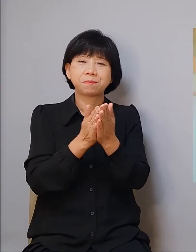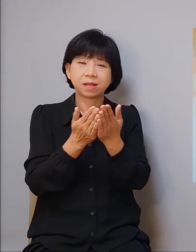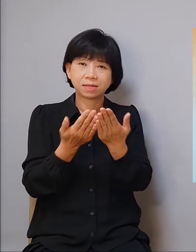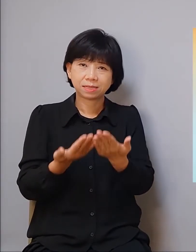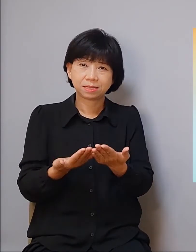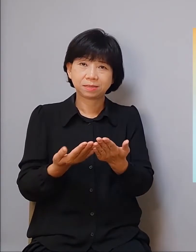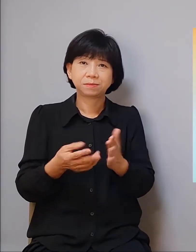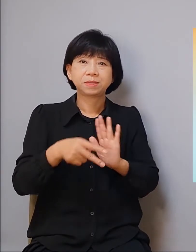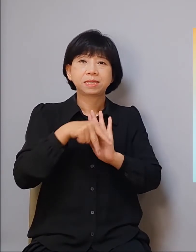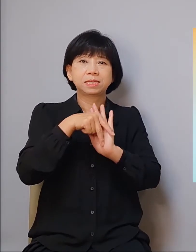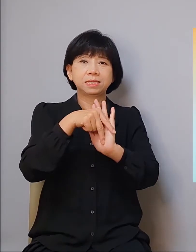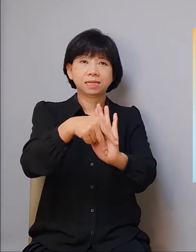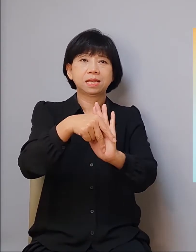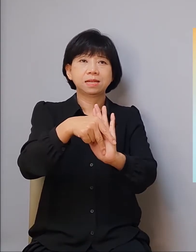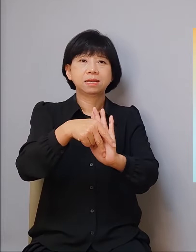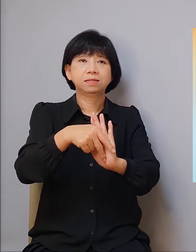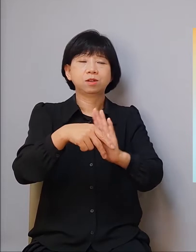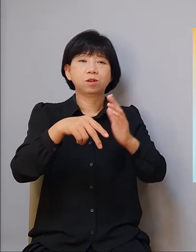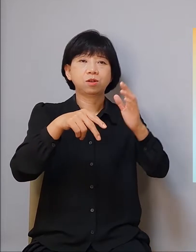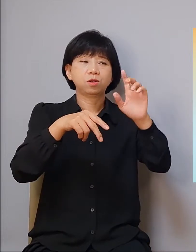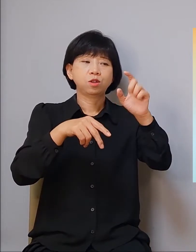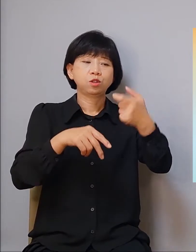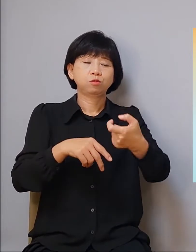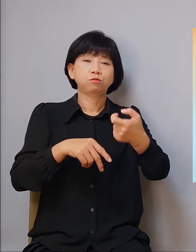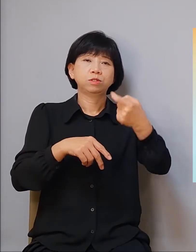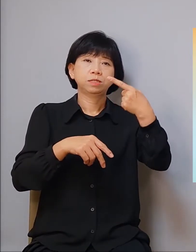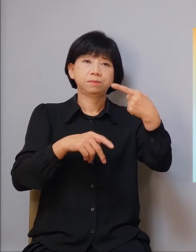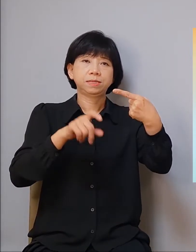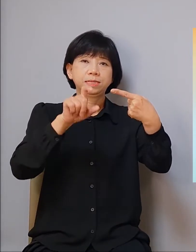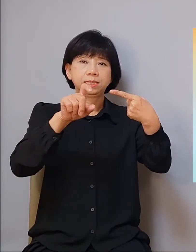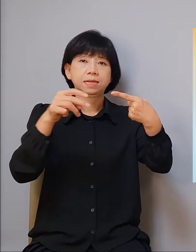이사야서 61장 3절 말씀을 보겠습니다.